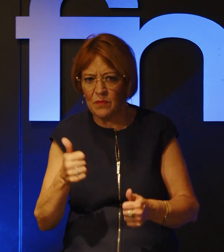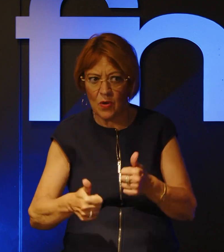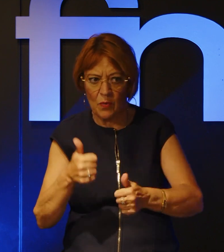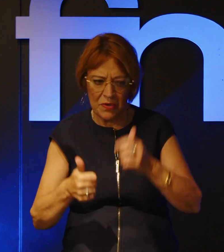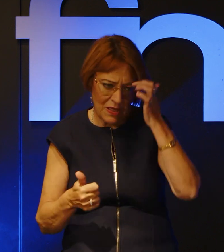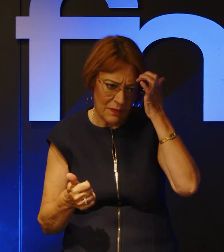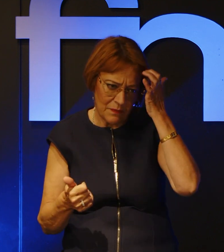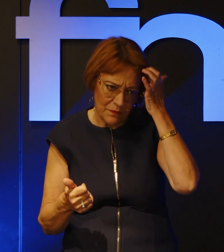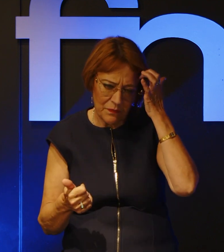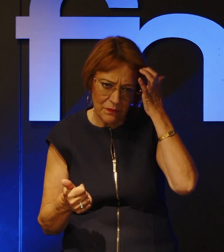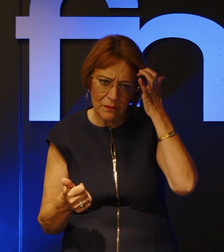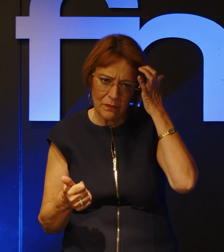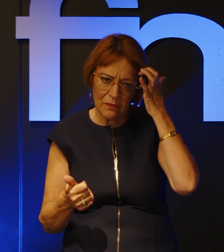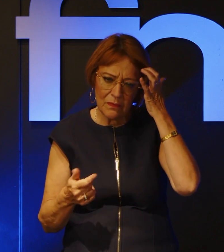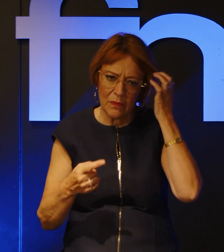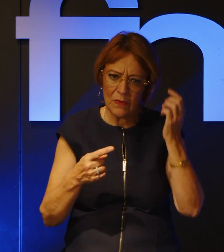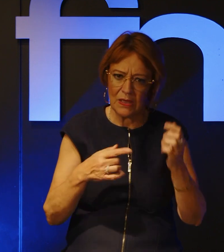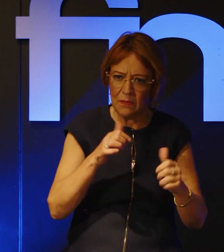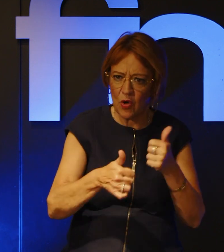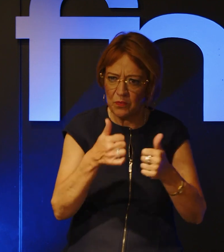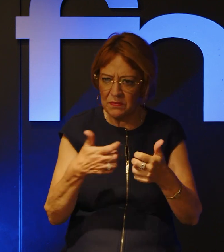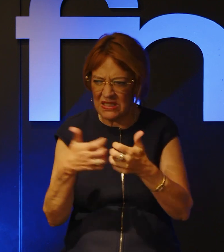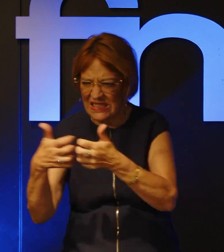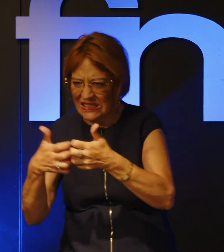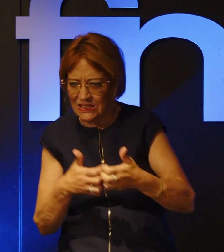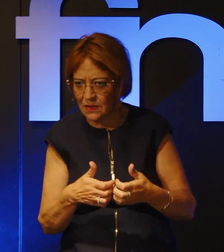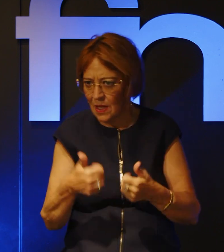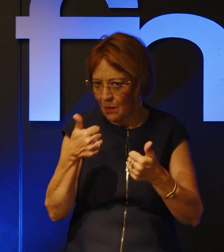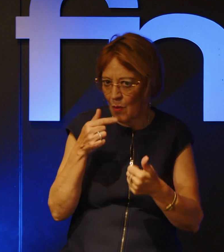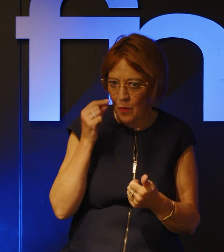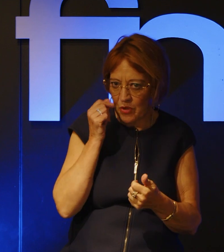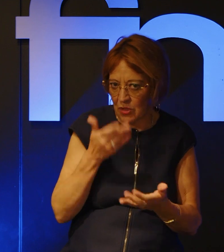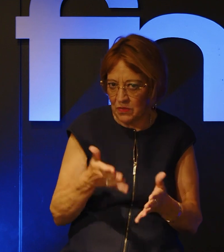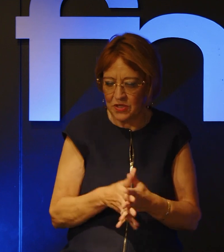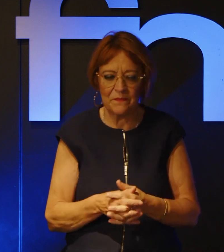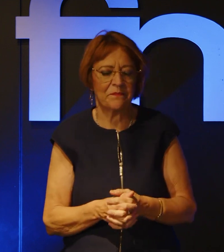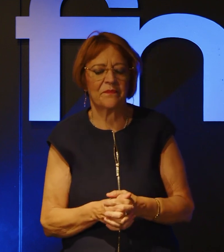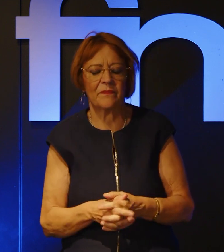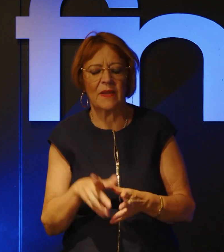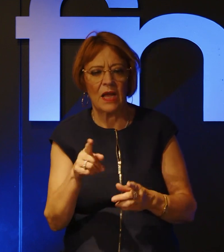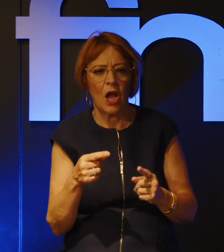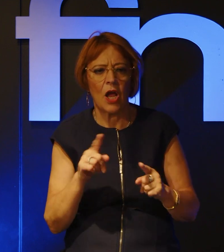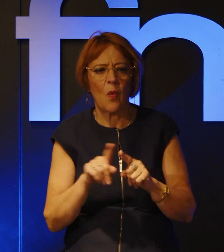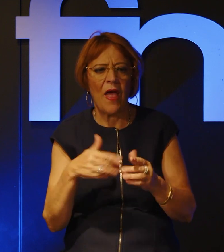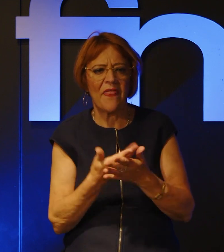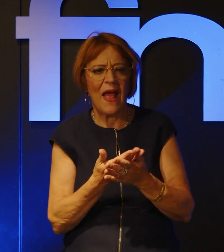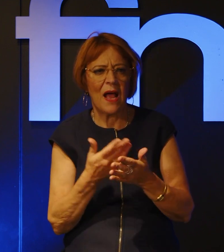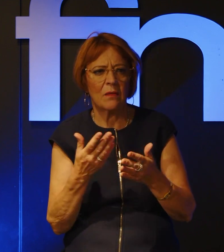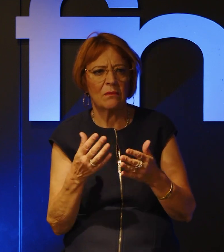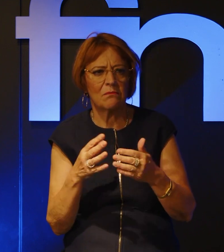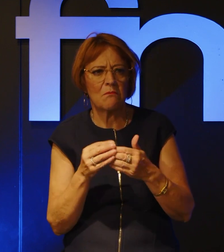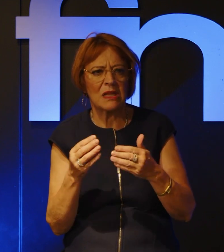e umas umas com as outras sabemos também que esta objetificação